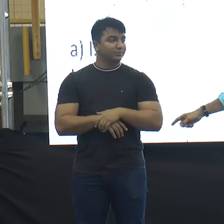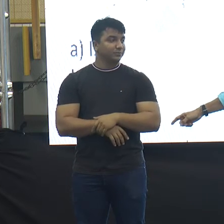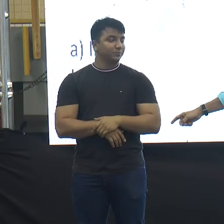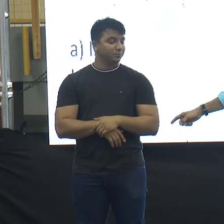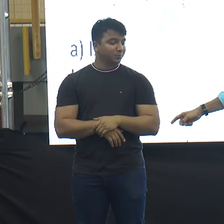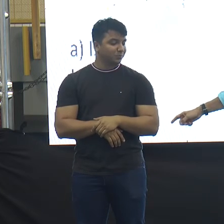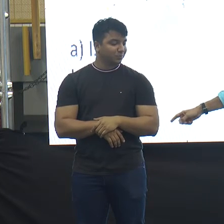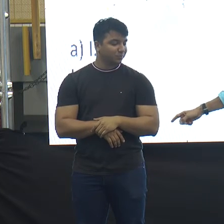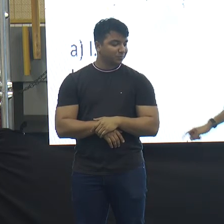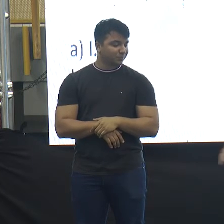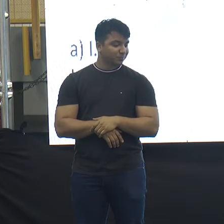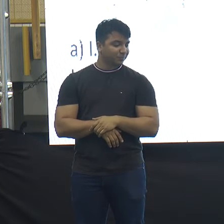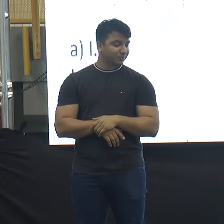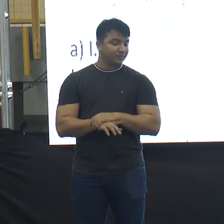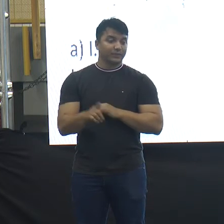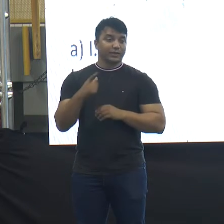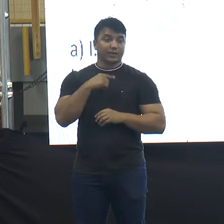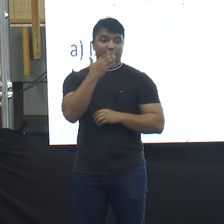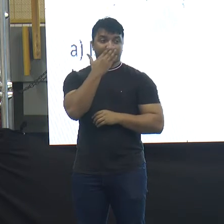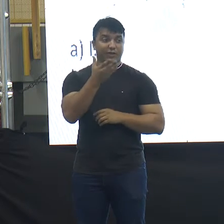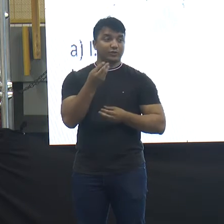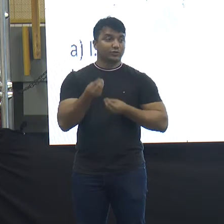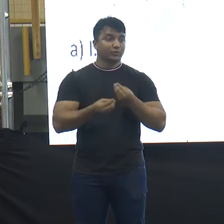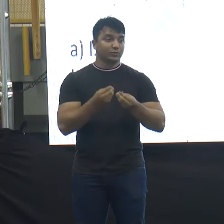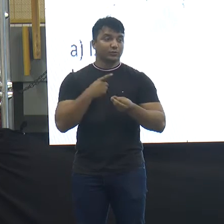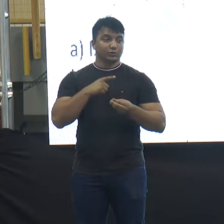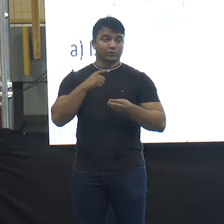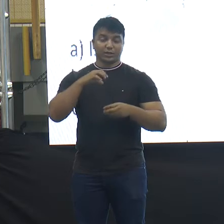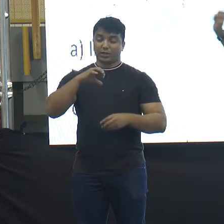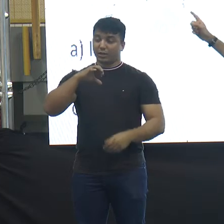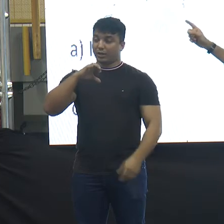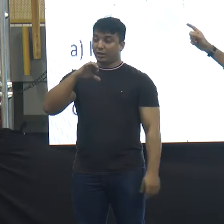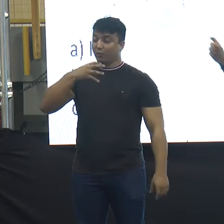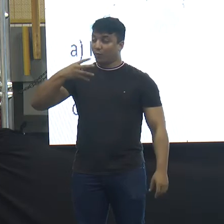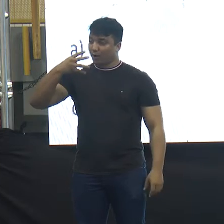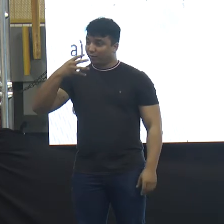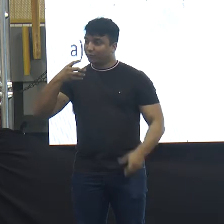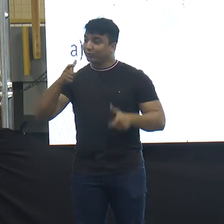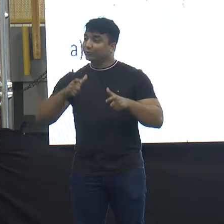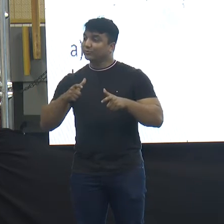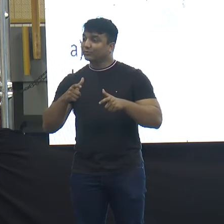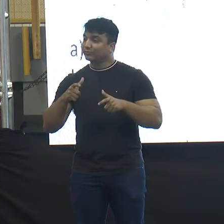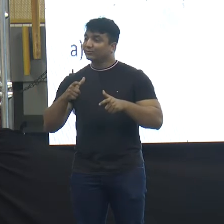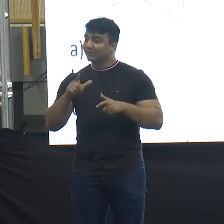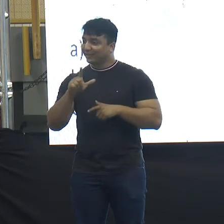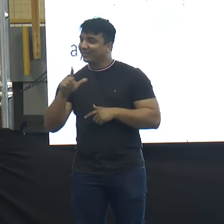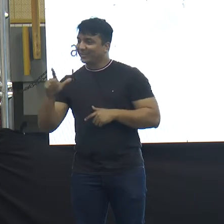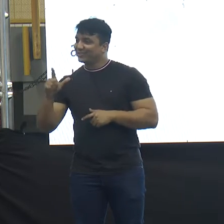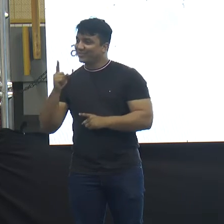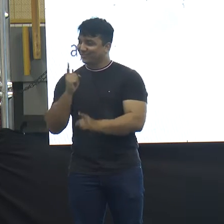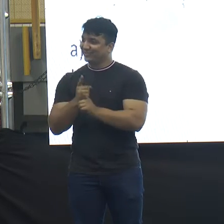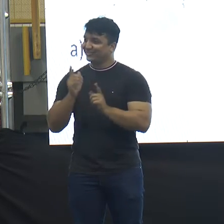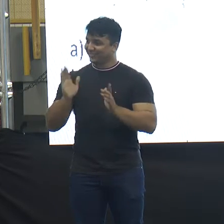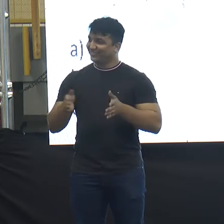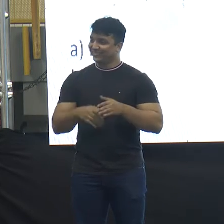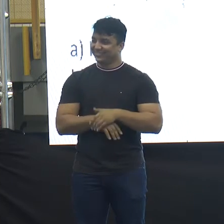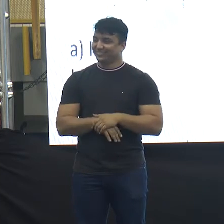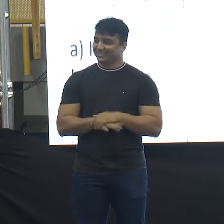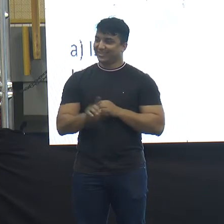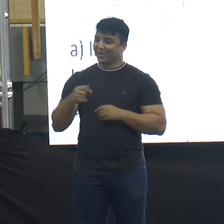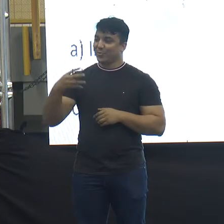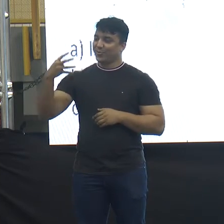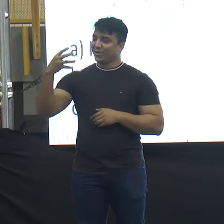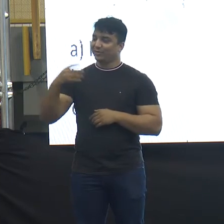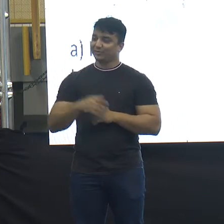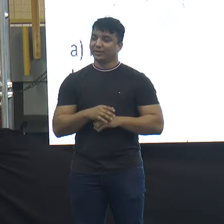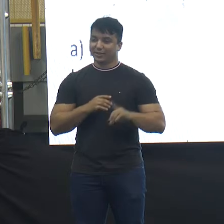oeste. Onde é que está a frente do imóvel 4? Está para leste. Matou, acertou, é o 4, é